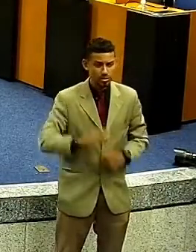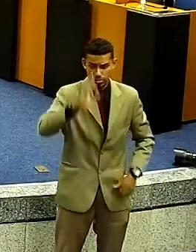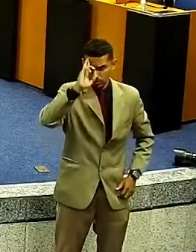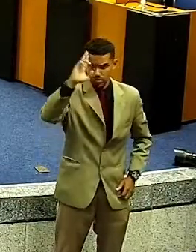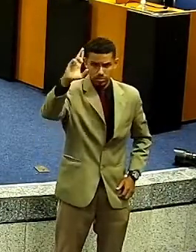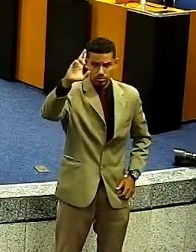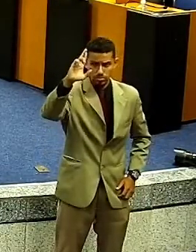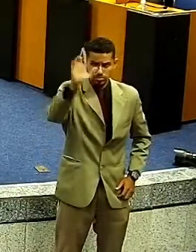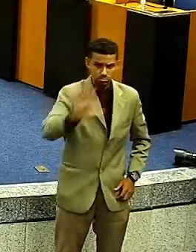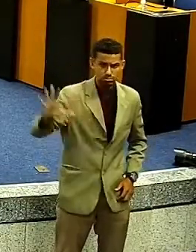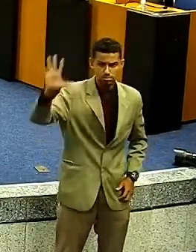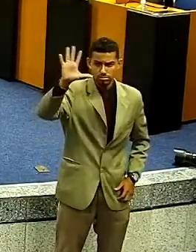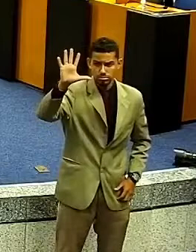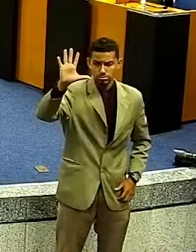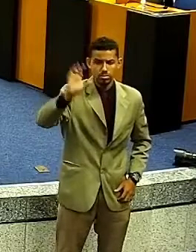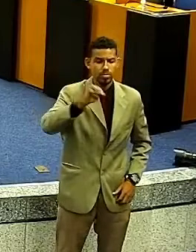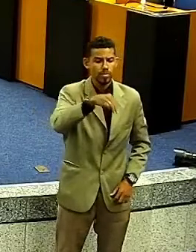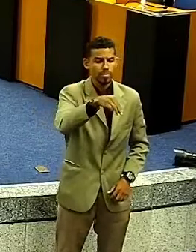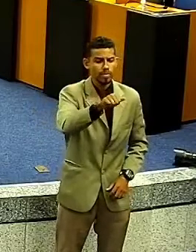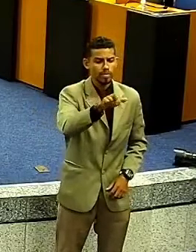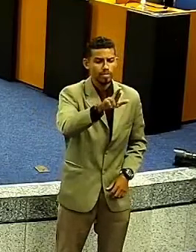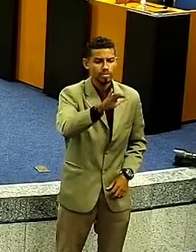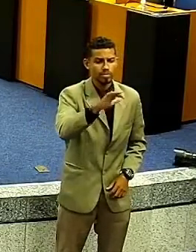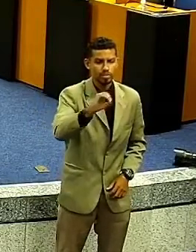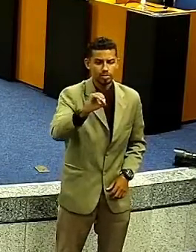geral Dr Mário